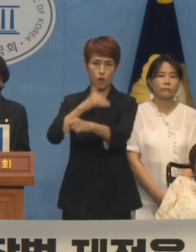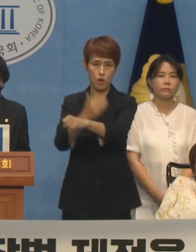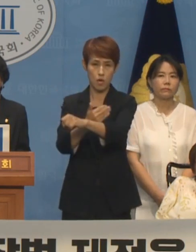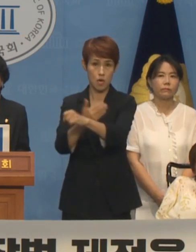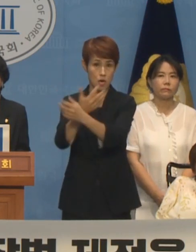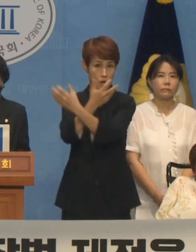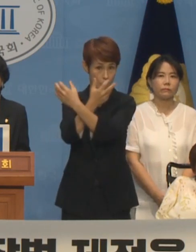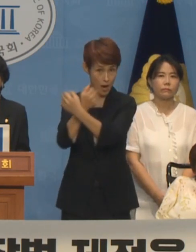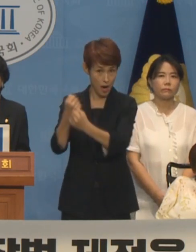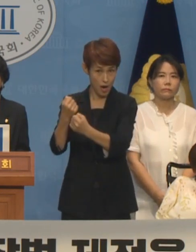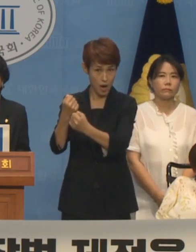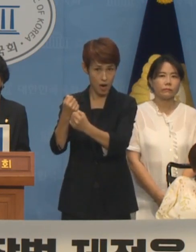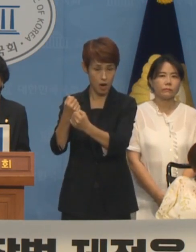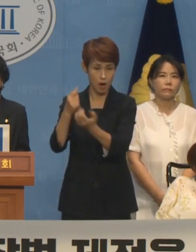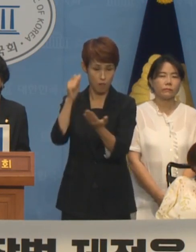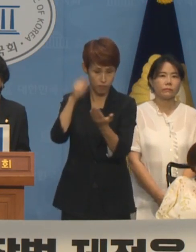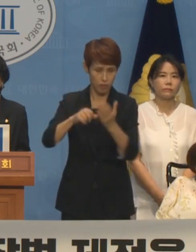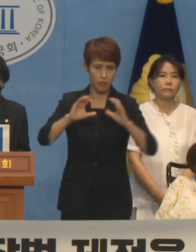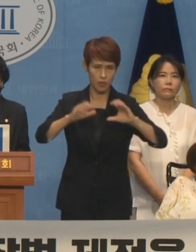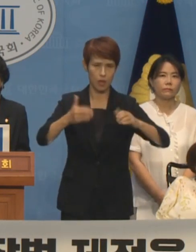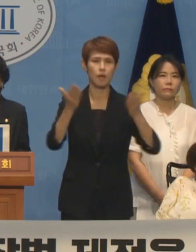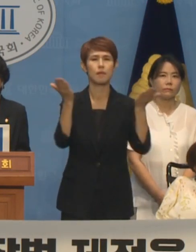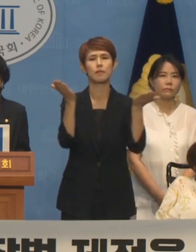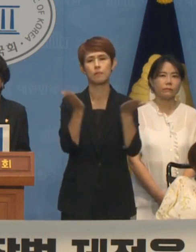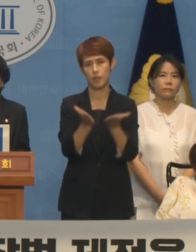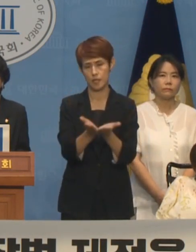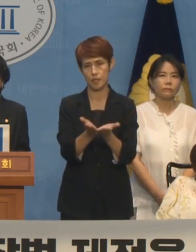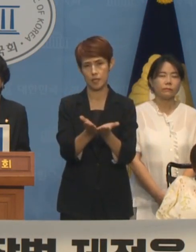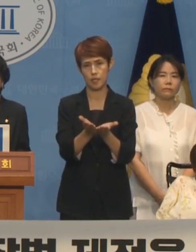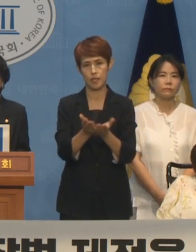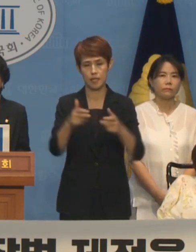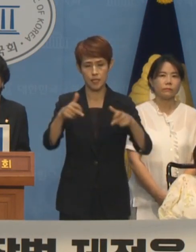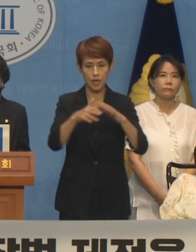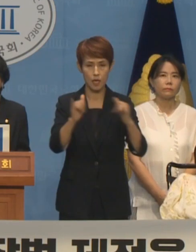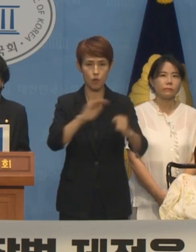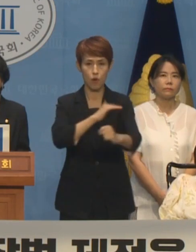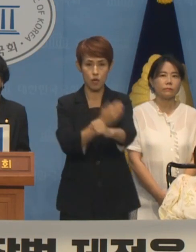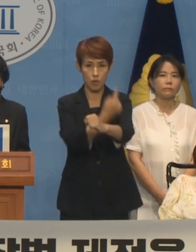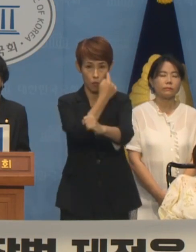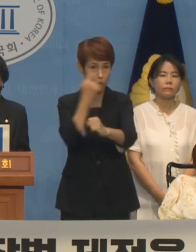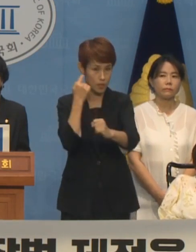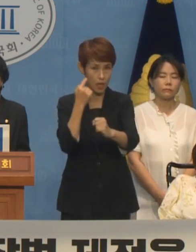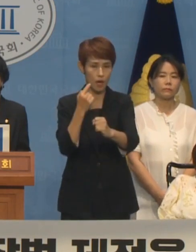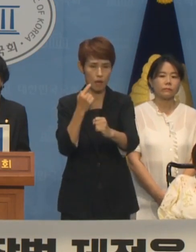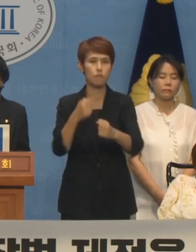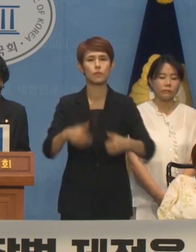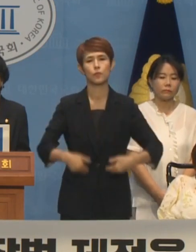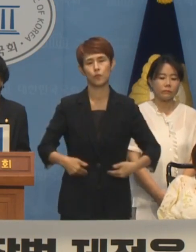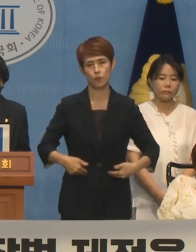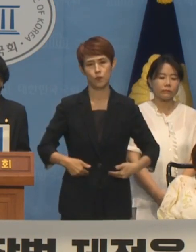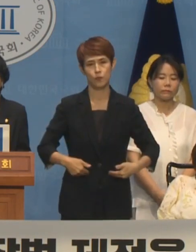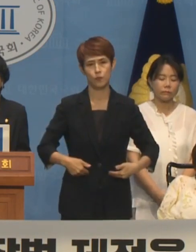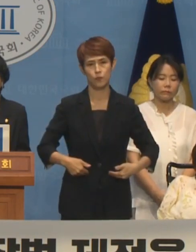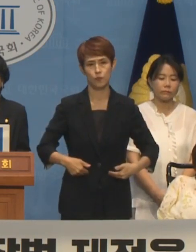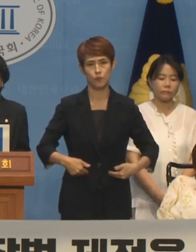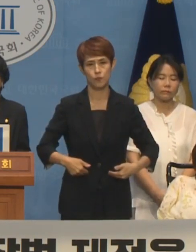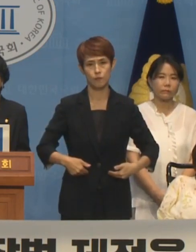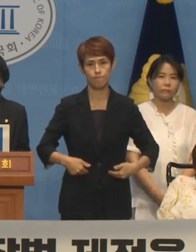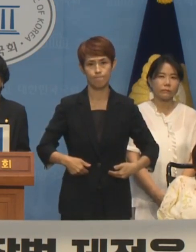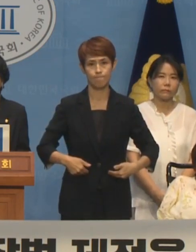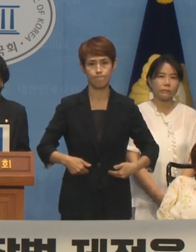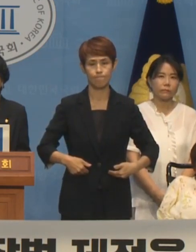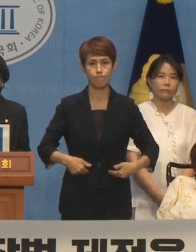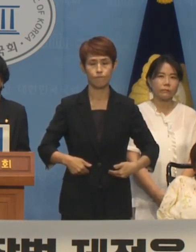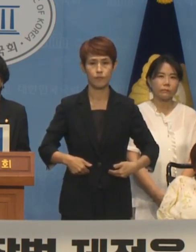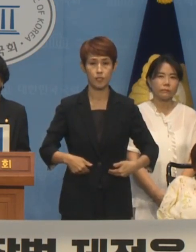협약을 비준한 국가의 수준에 맞는 장애인 권리 보장 체계가 필요하며 이에